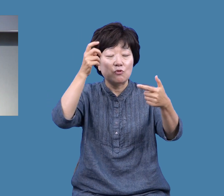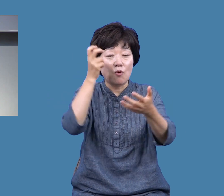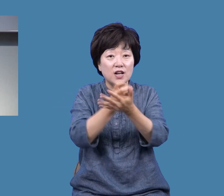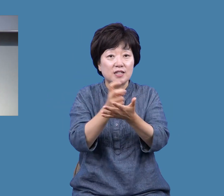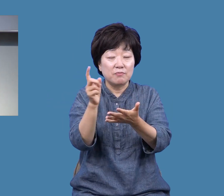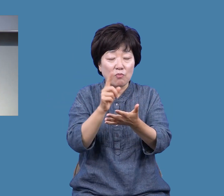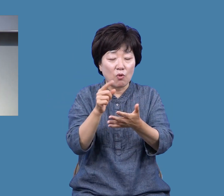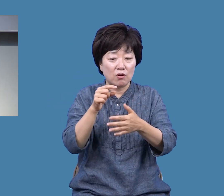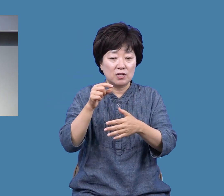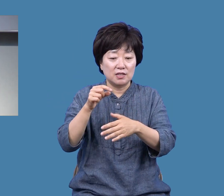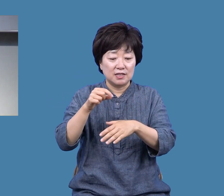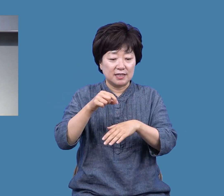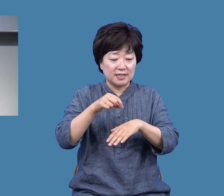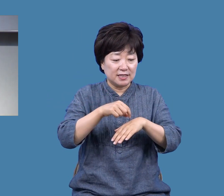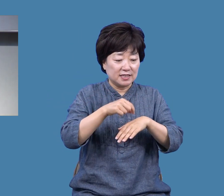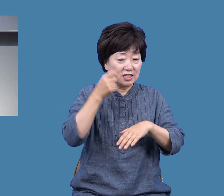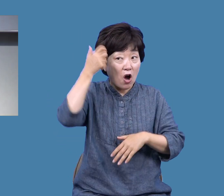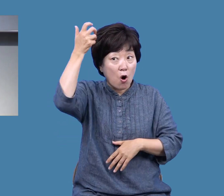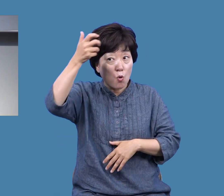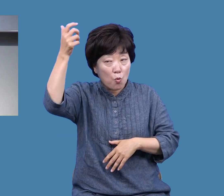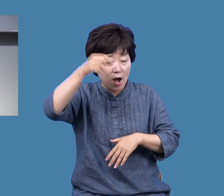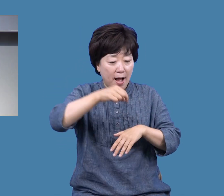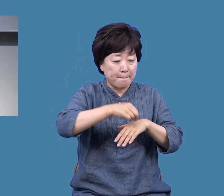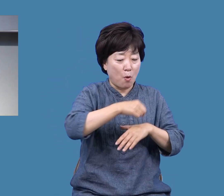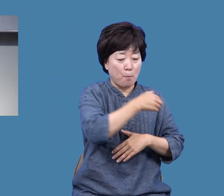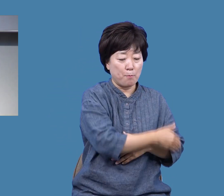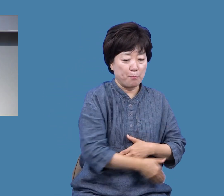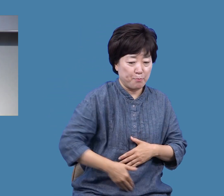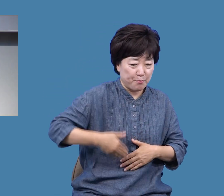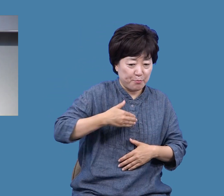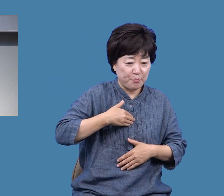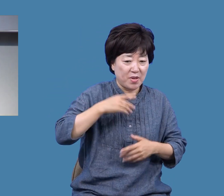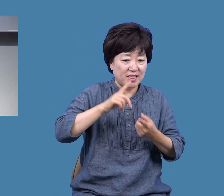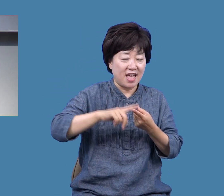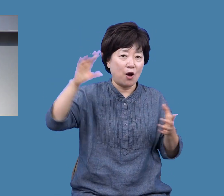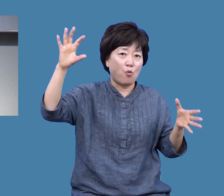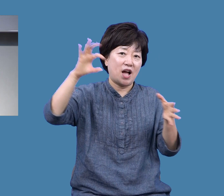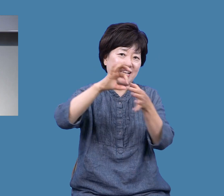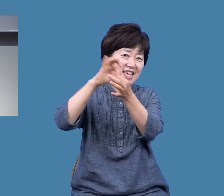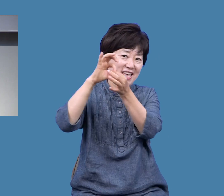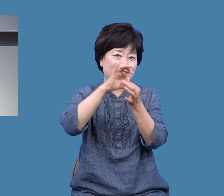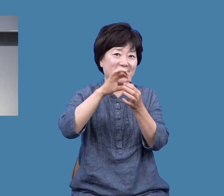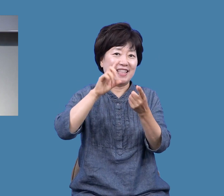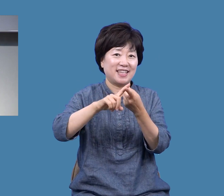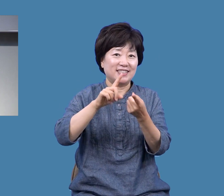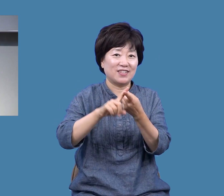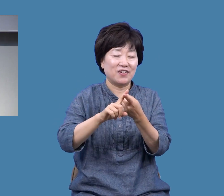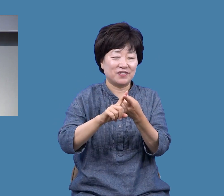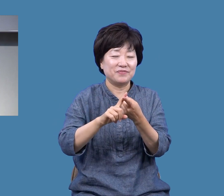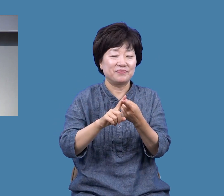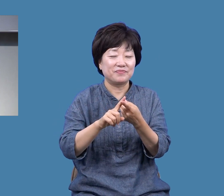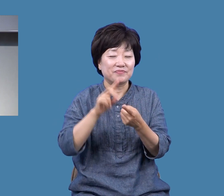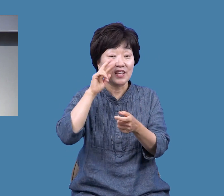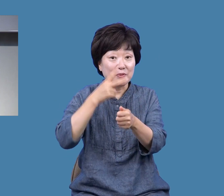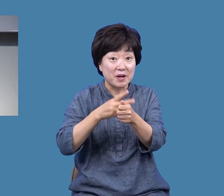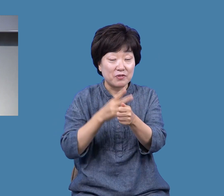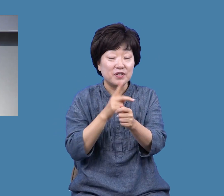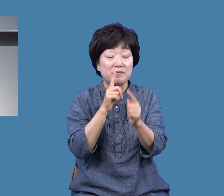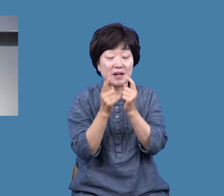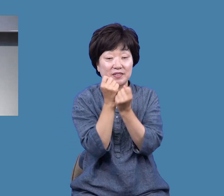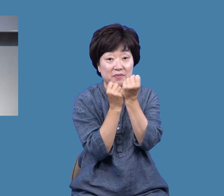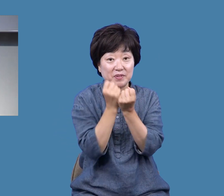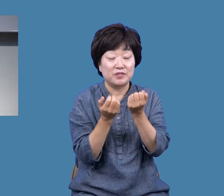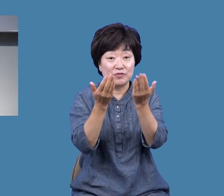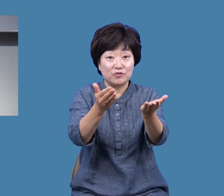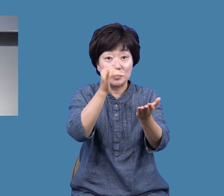영과 몸, 육체, 영과 몸의 관계에 대한 것들을 바울이 짚고 넘어가고 있습니다. 특별히 고린도 교회에